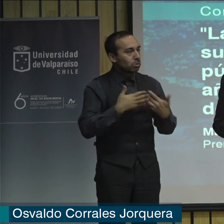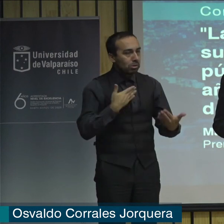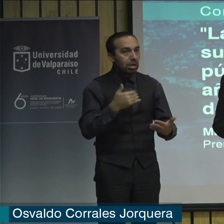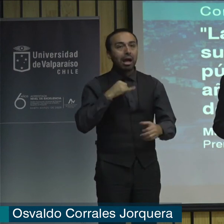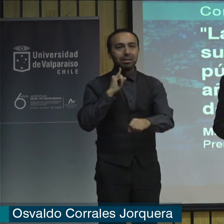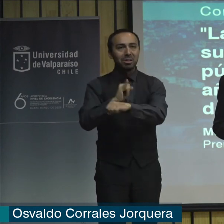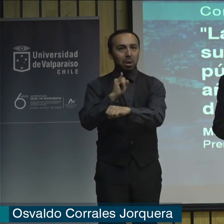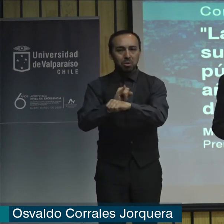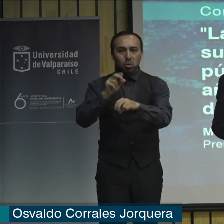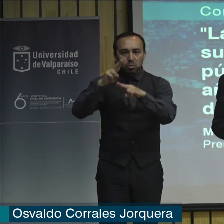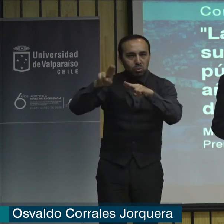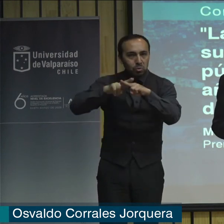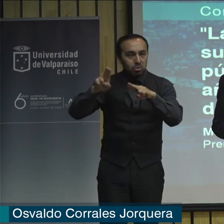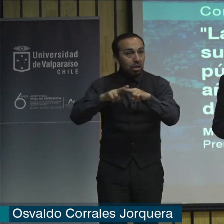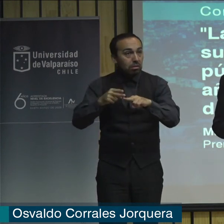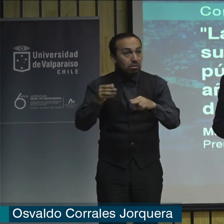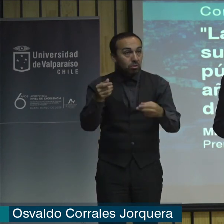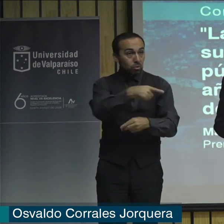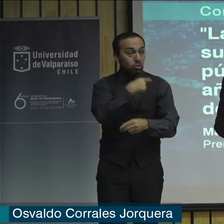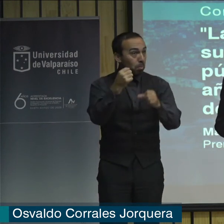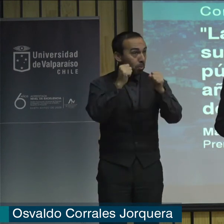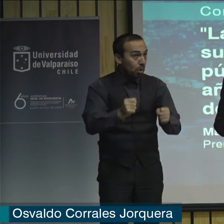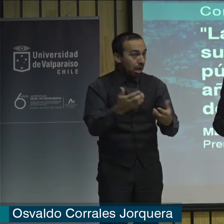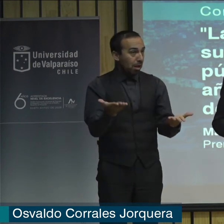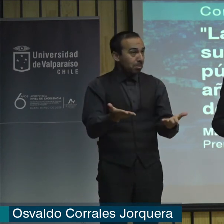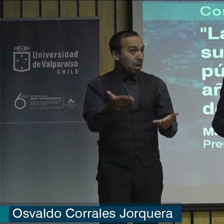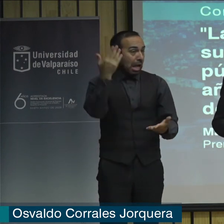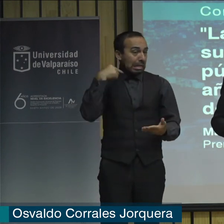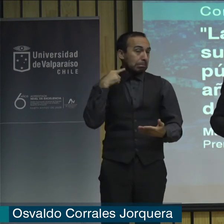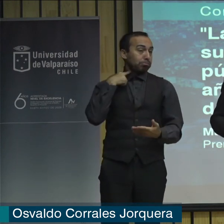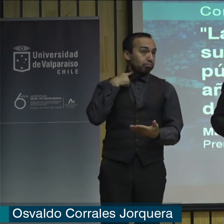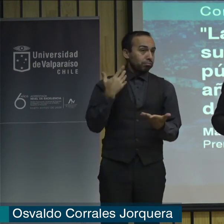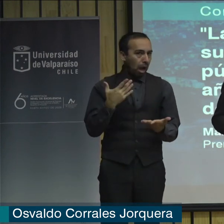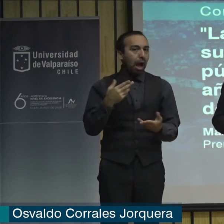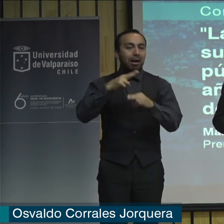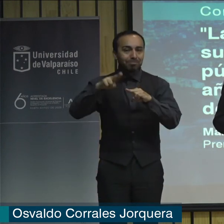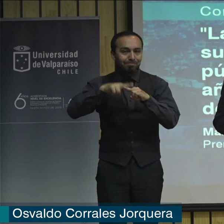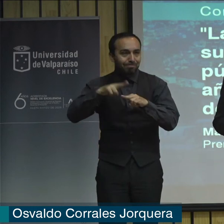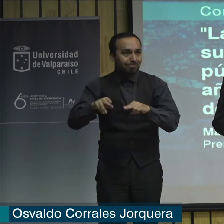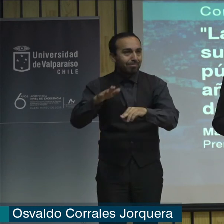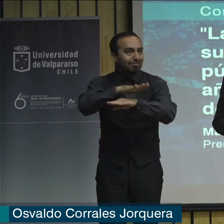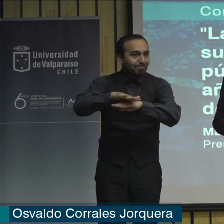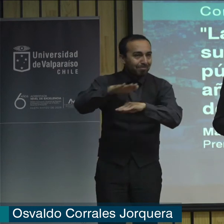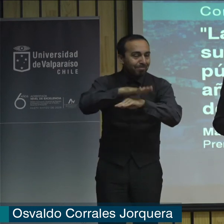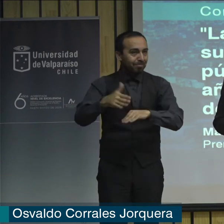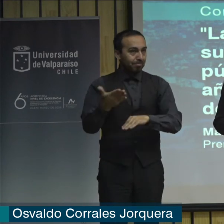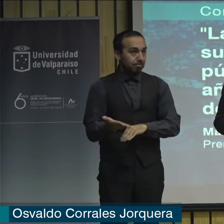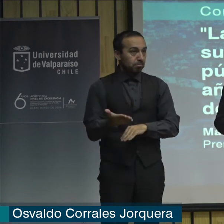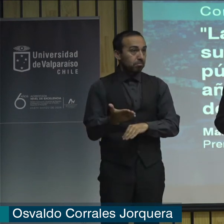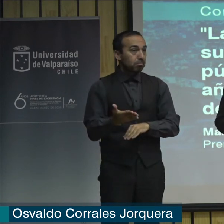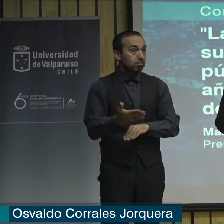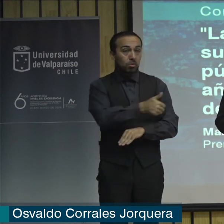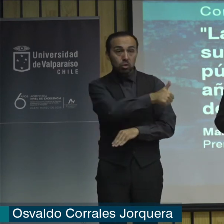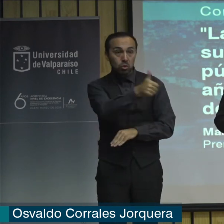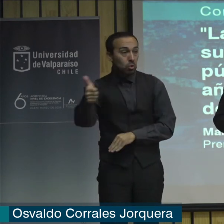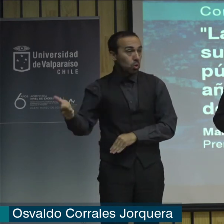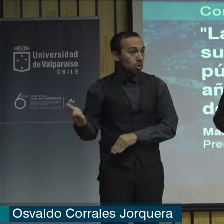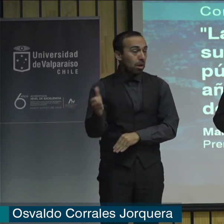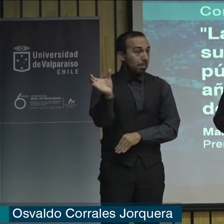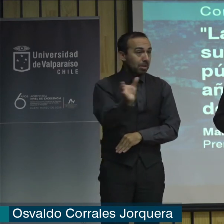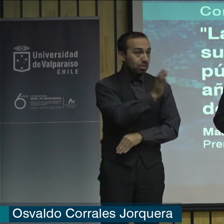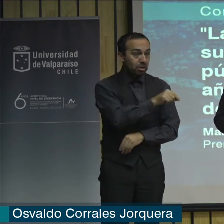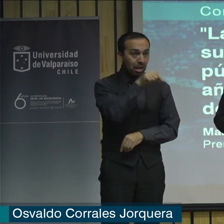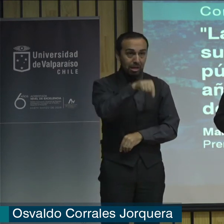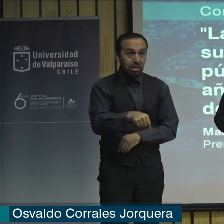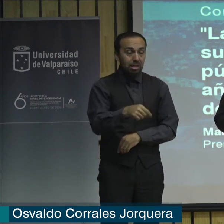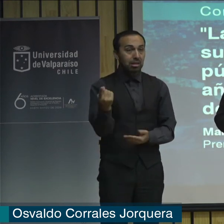en cuanto nos sea posible el daño causado estimado y estimadas integrantes de la comunidad de la Universidad de